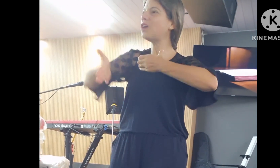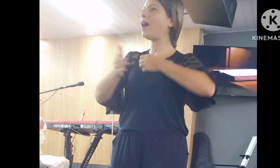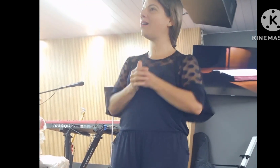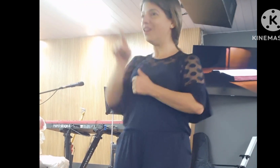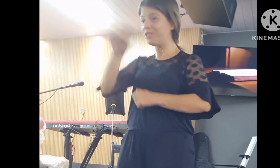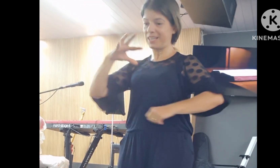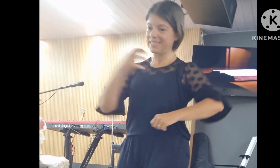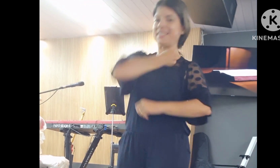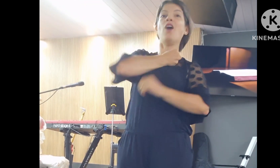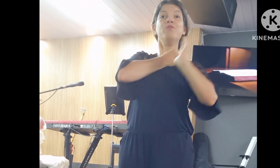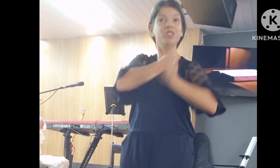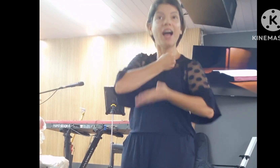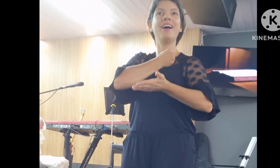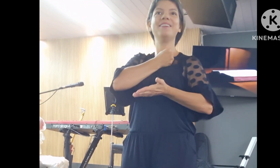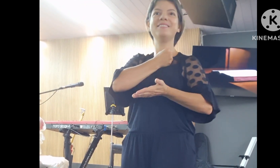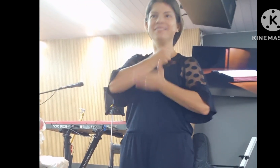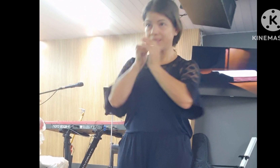salvo.